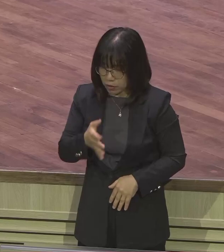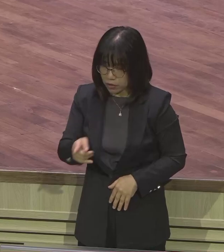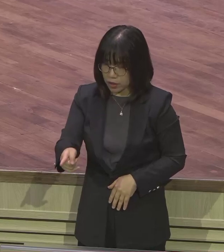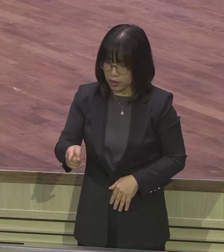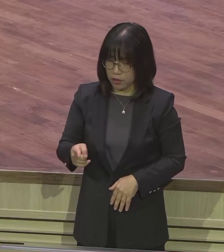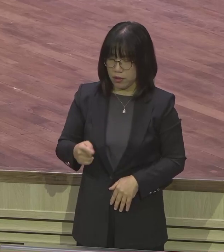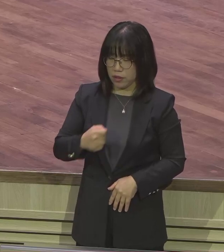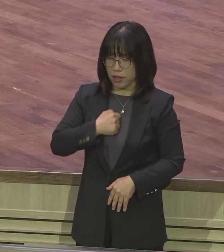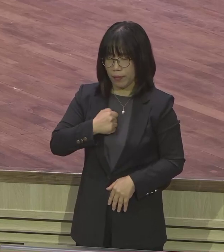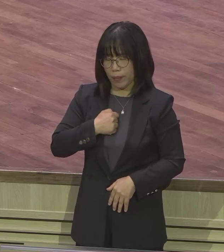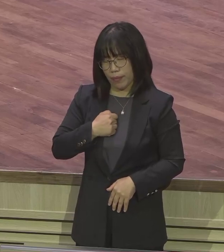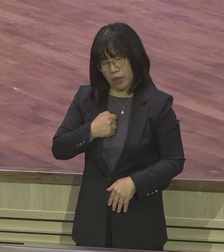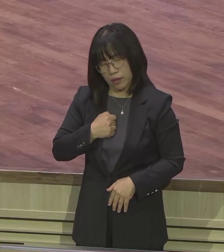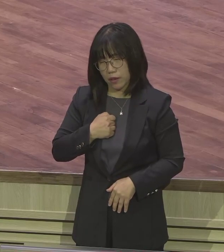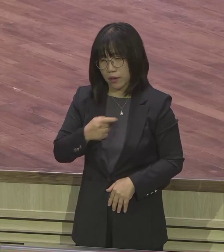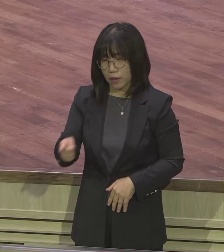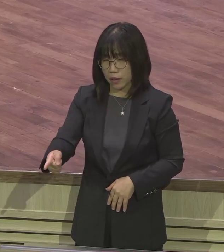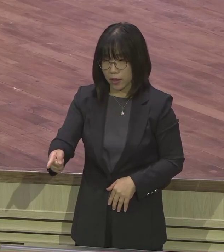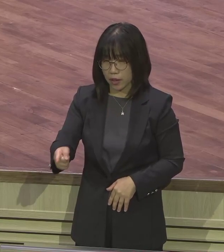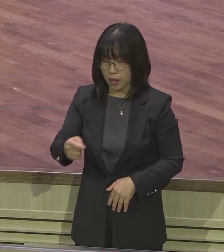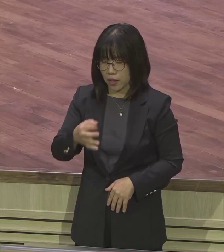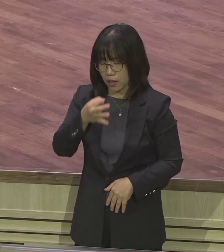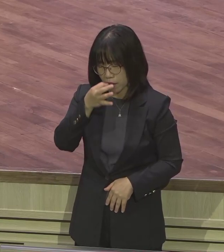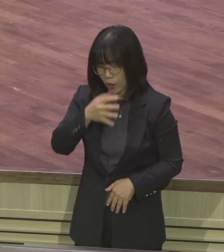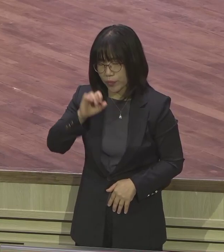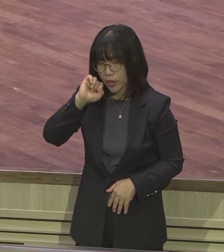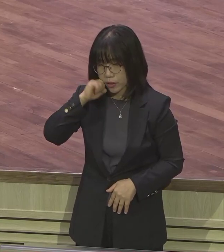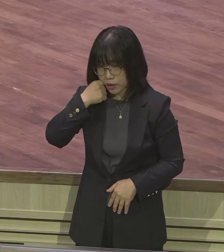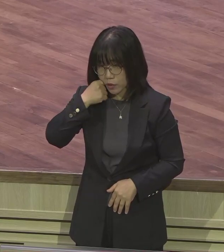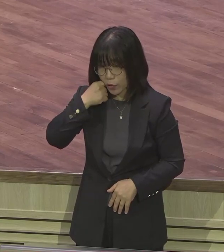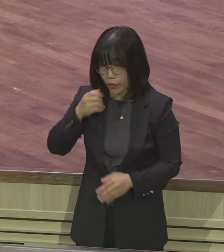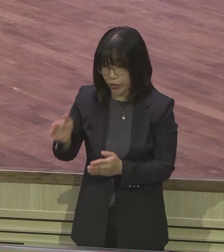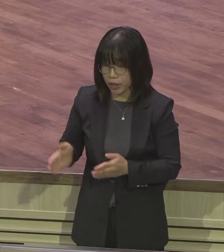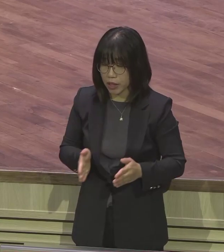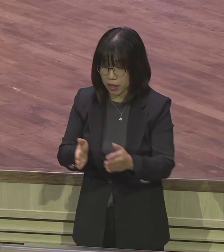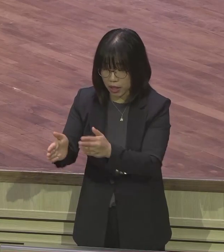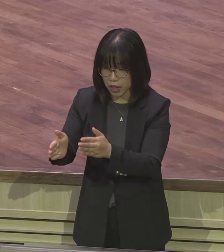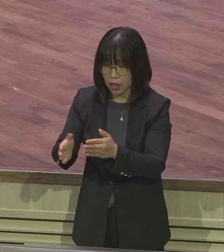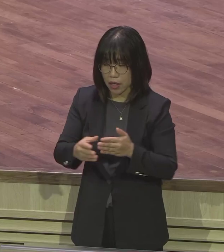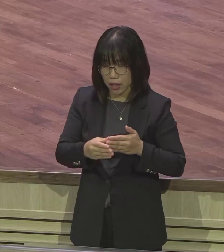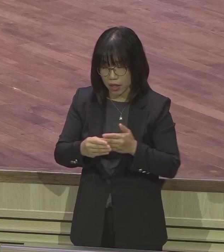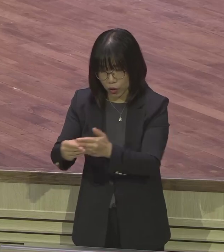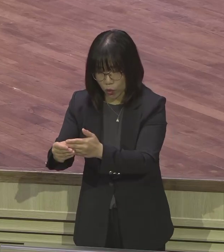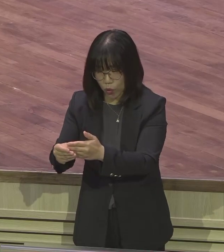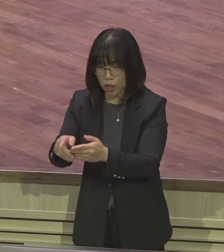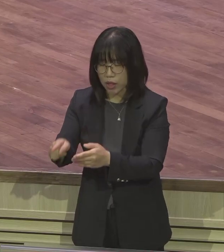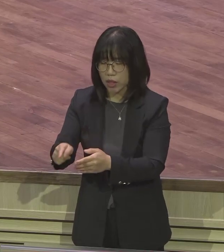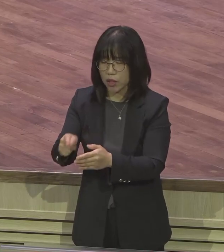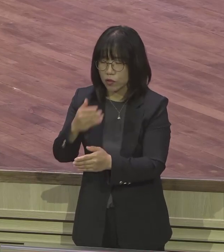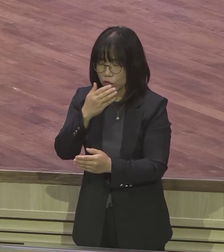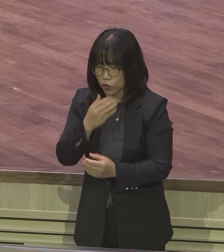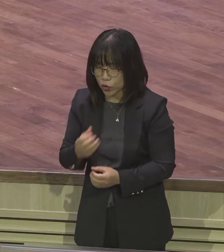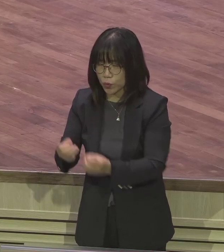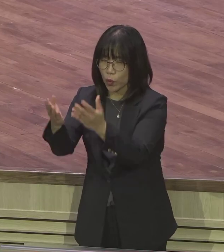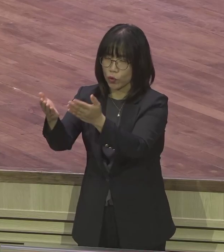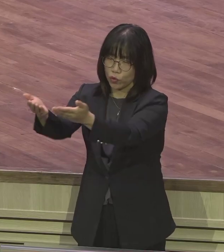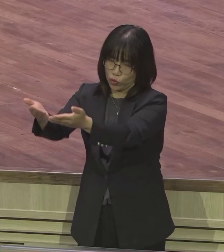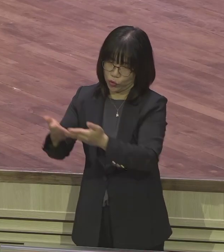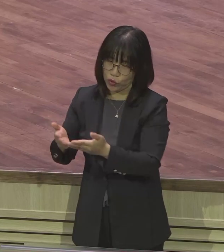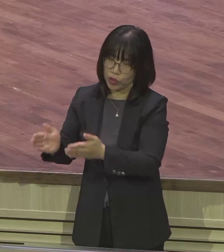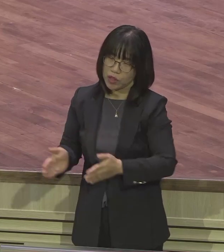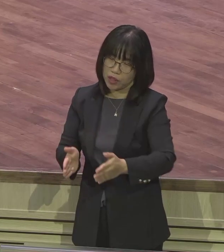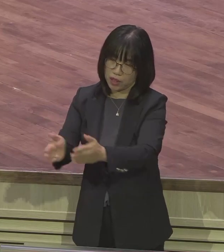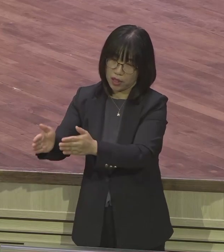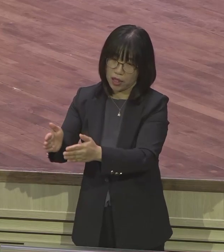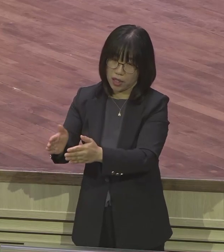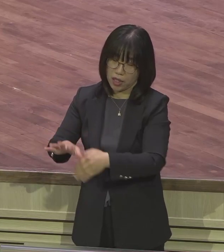너무 답답하고 너무 막연할 때가 많았어요. 그런데 그것이 하나님의 축복 길이었어요. 여러분